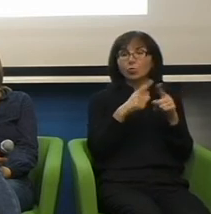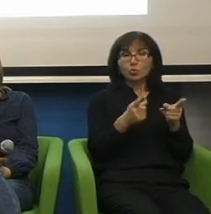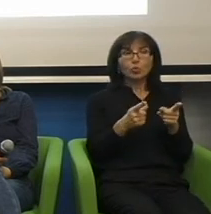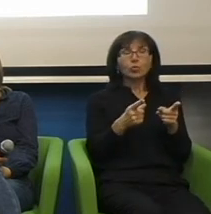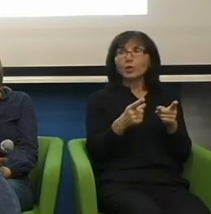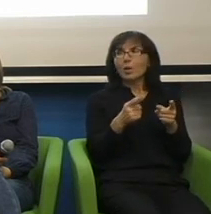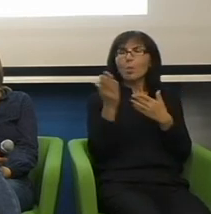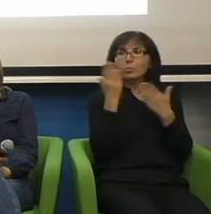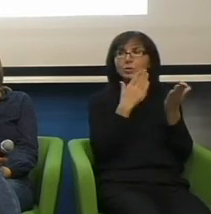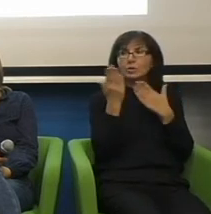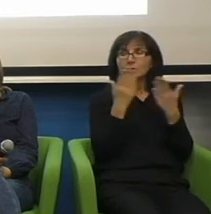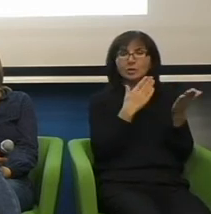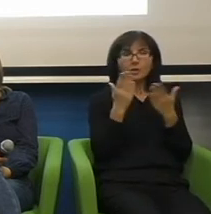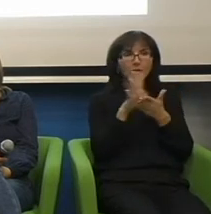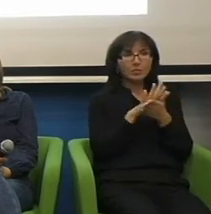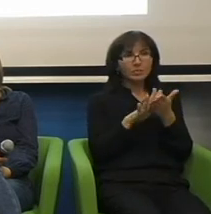że